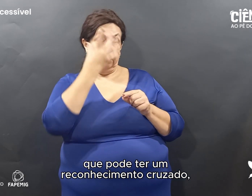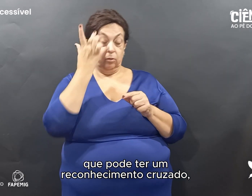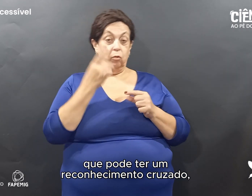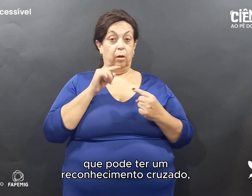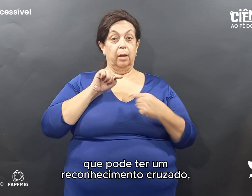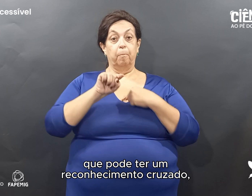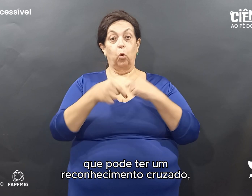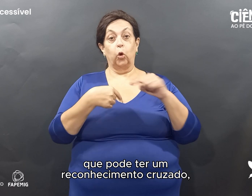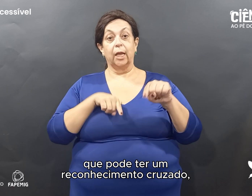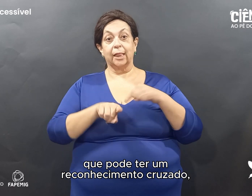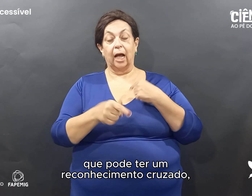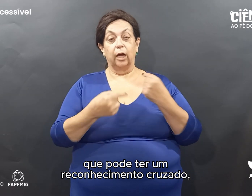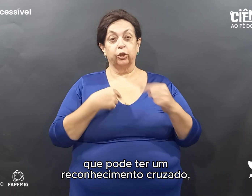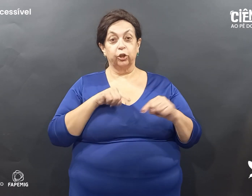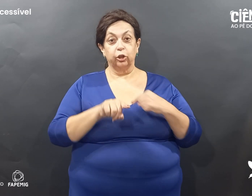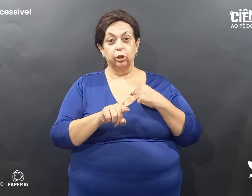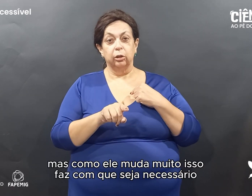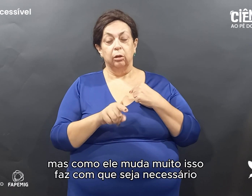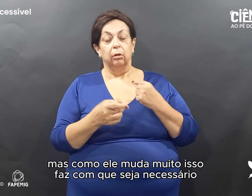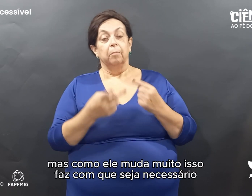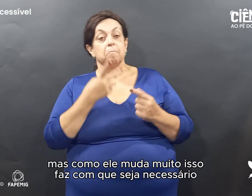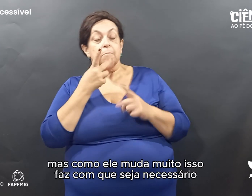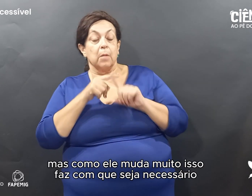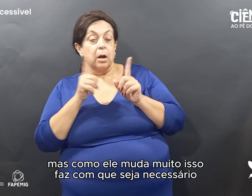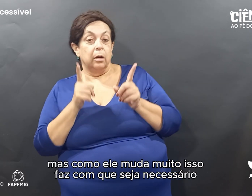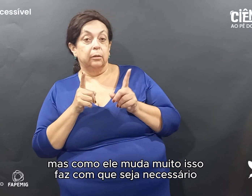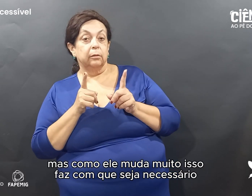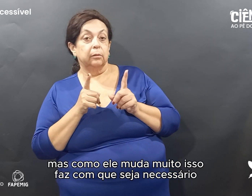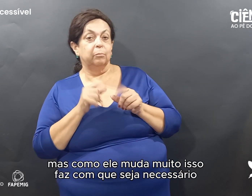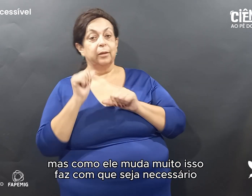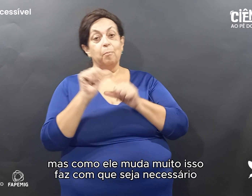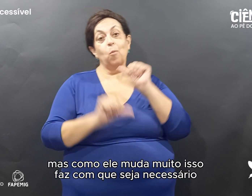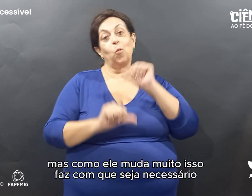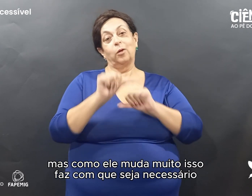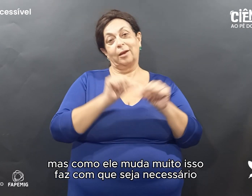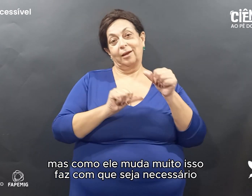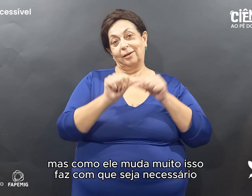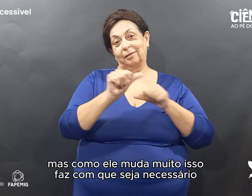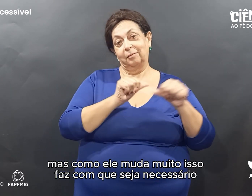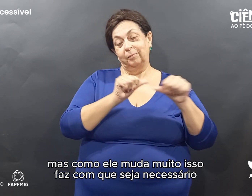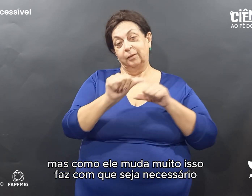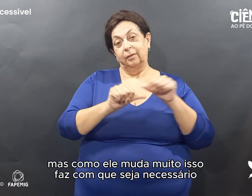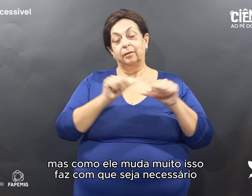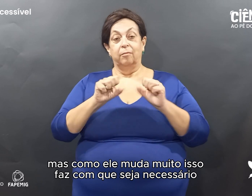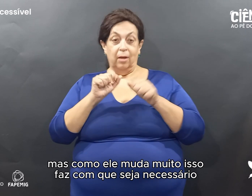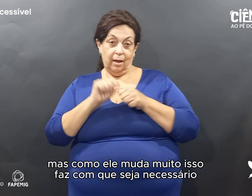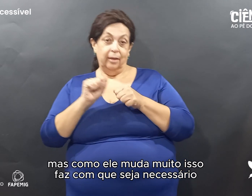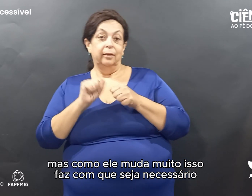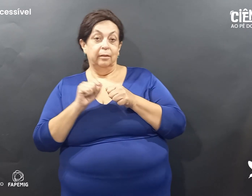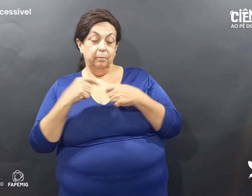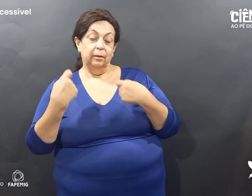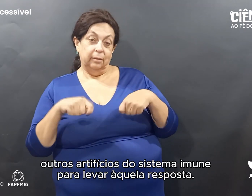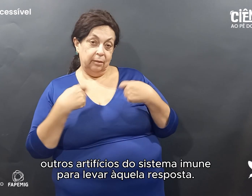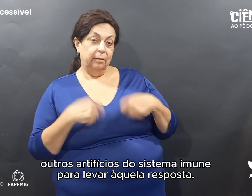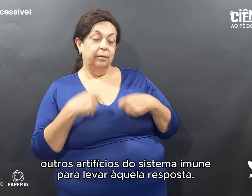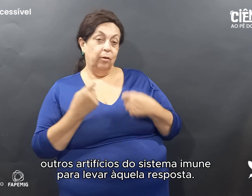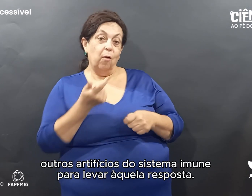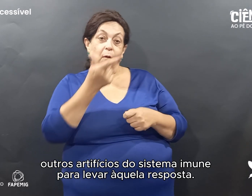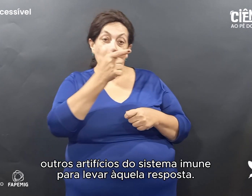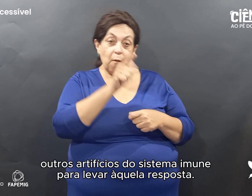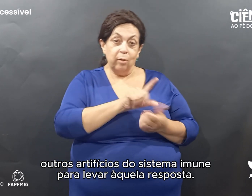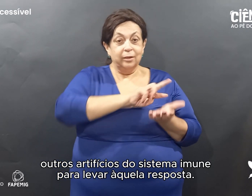pode ter um reconhecimento cruzado. Mas, como ele muda muito, isso faz com que seja necessário